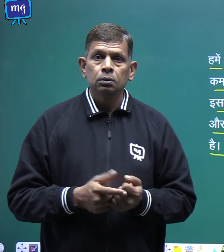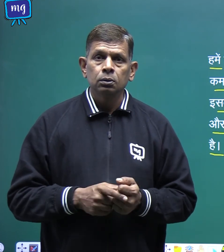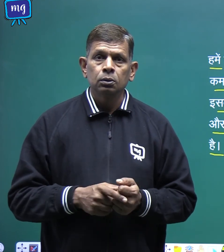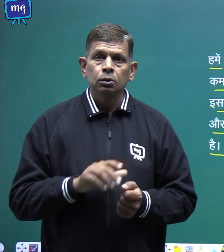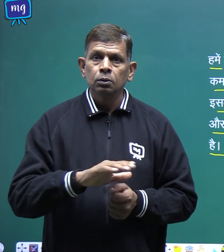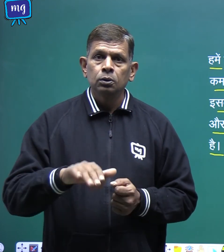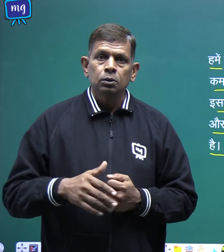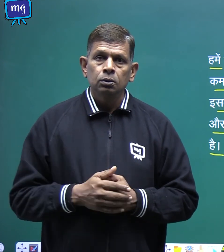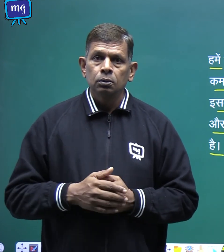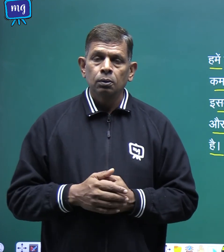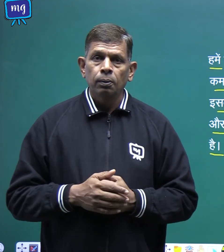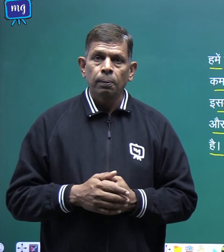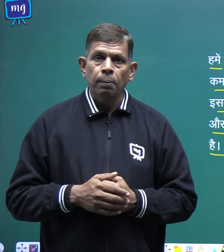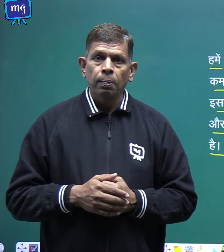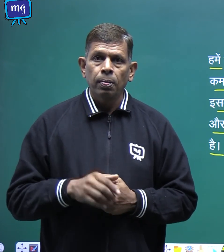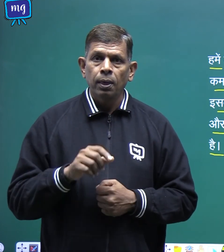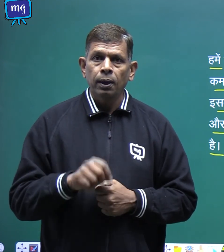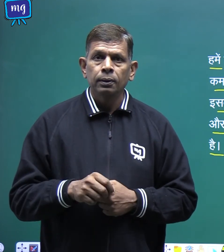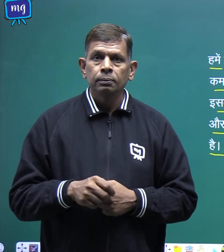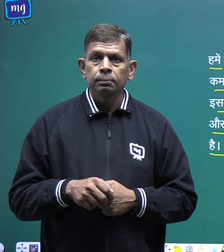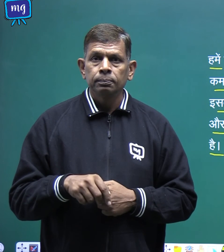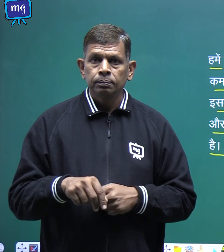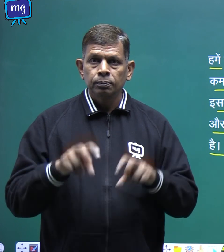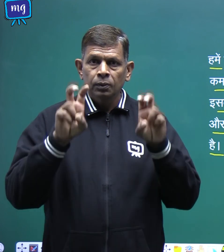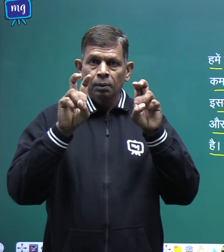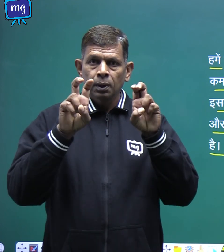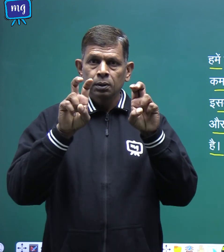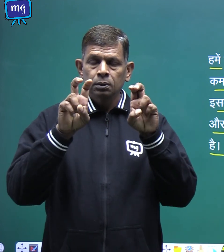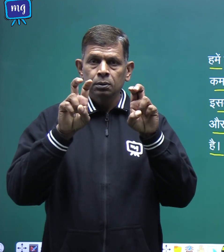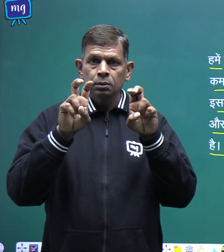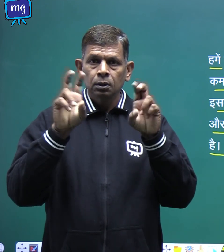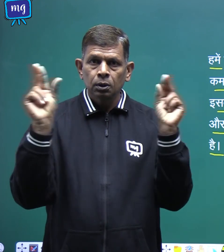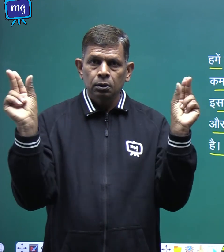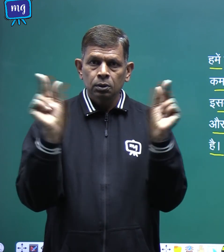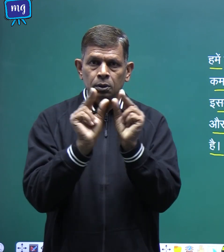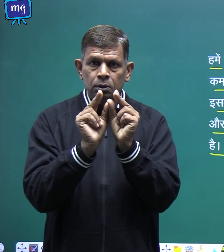तो बच्चों, अब पाठ का सारांश